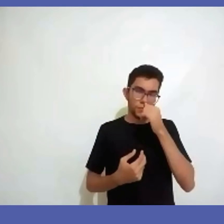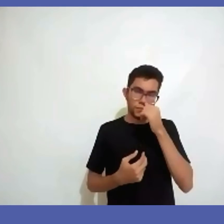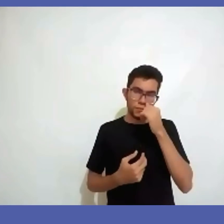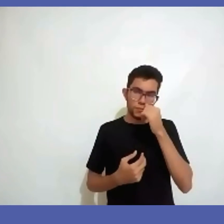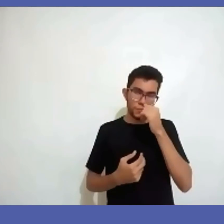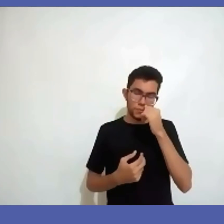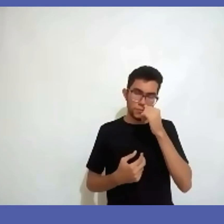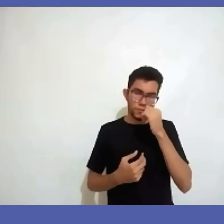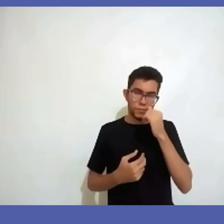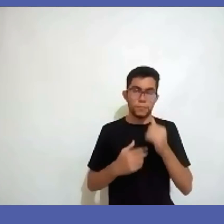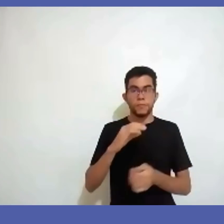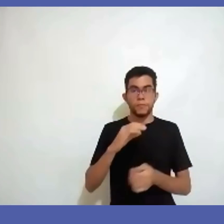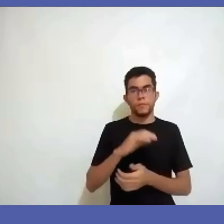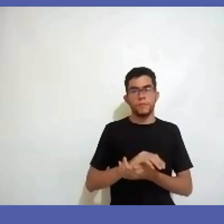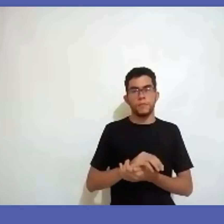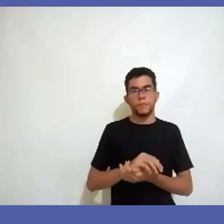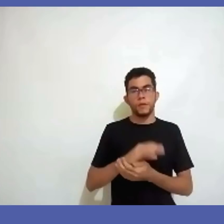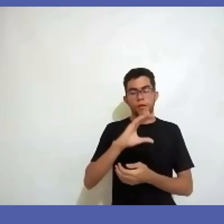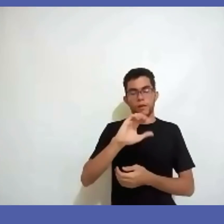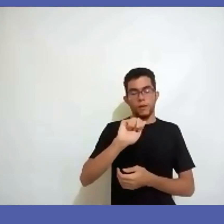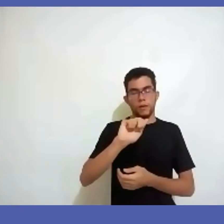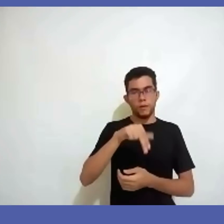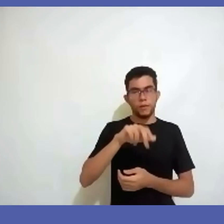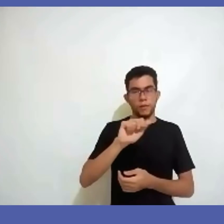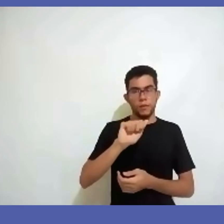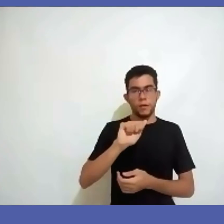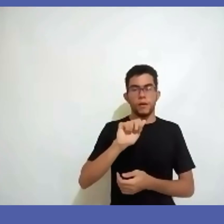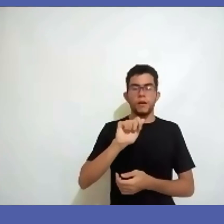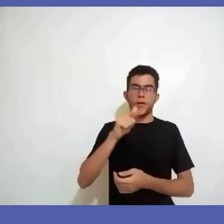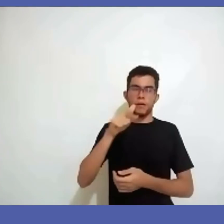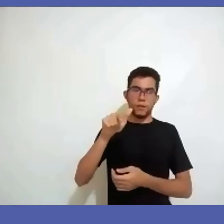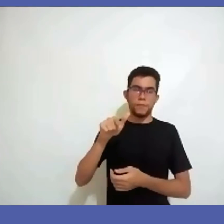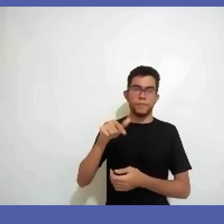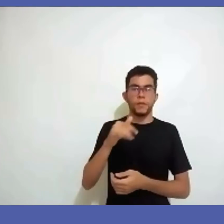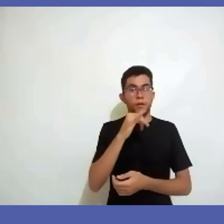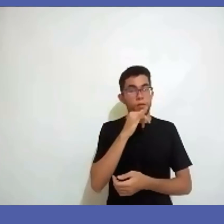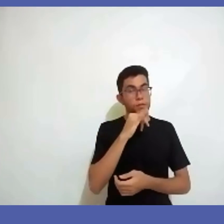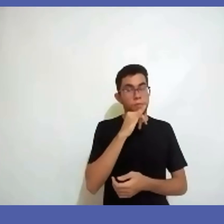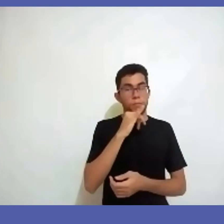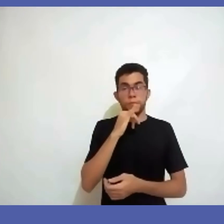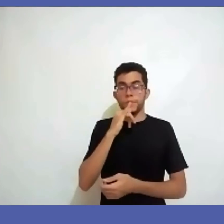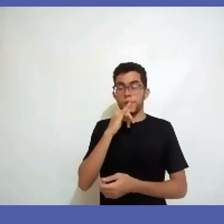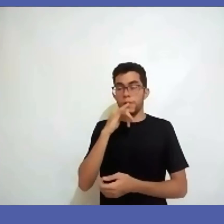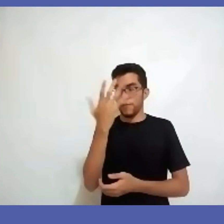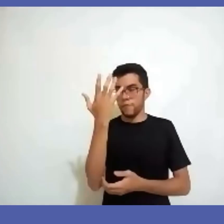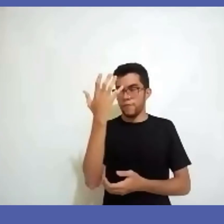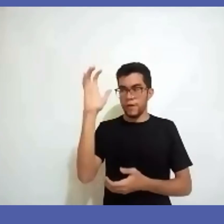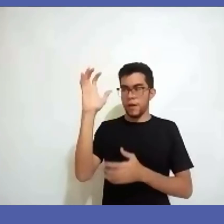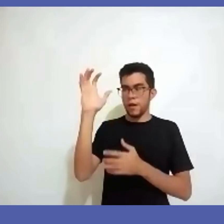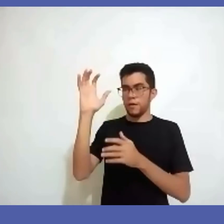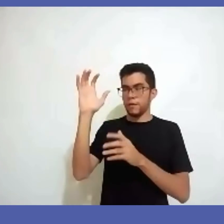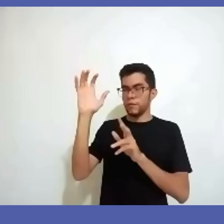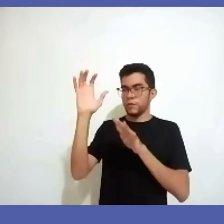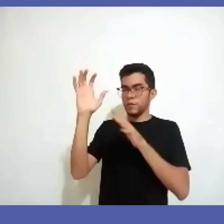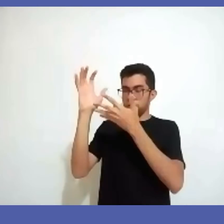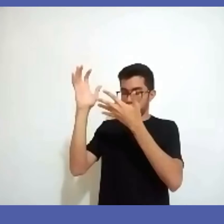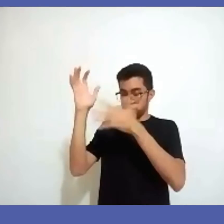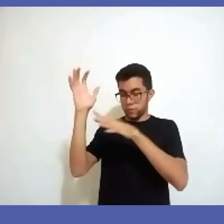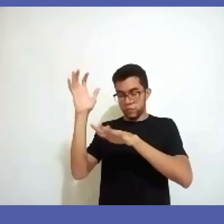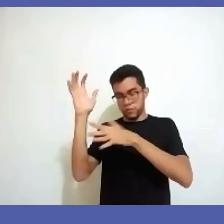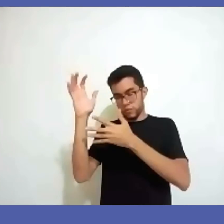quando as figueiras renovam os seus ramos e novas folhas brotam, anunciam realmente o